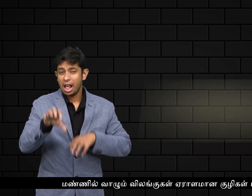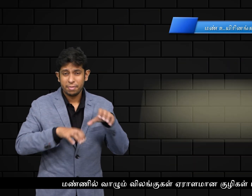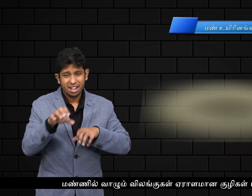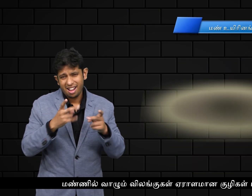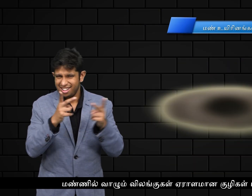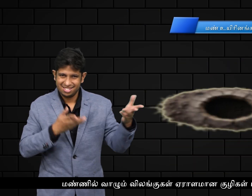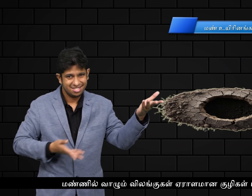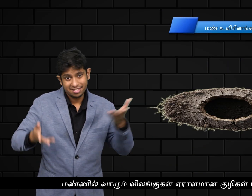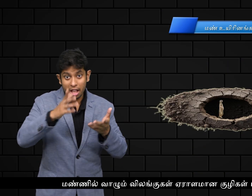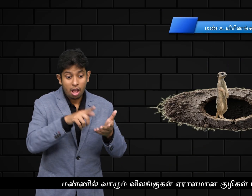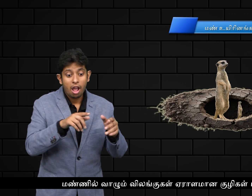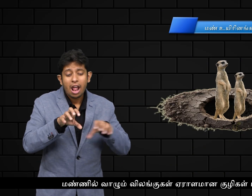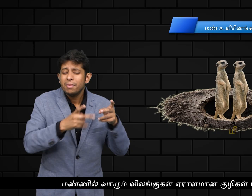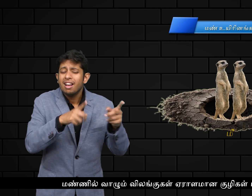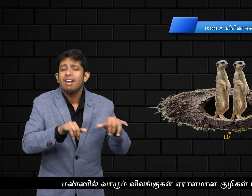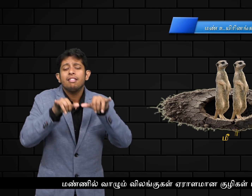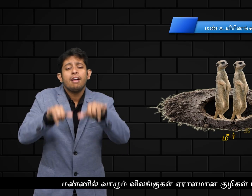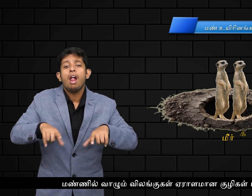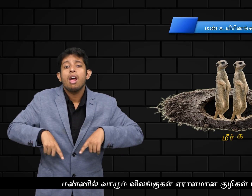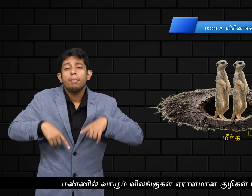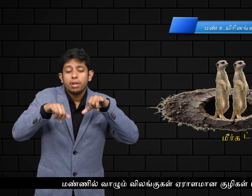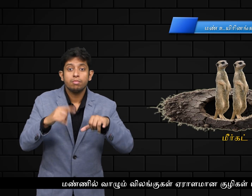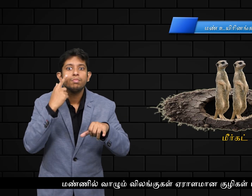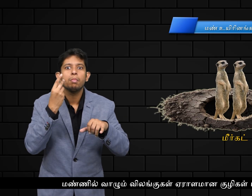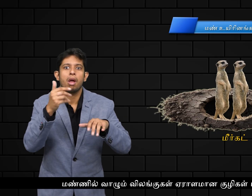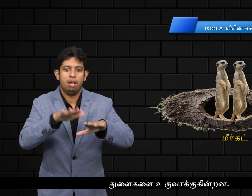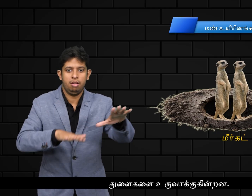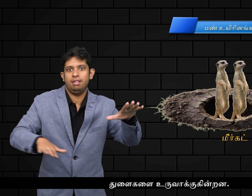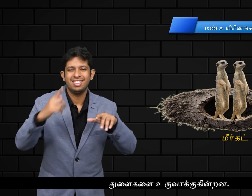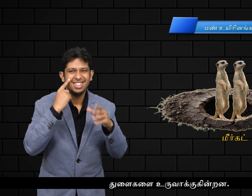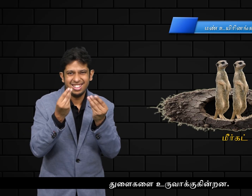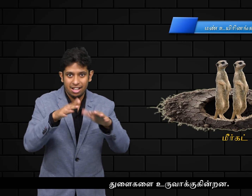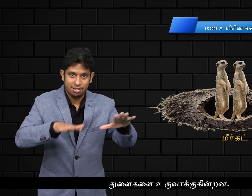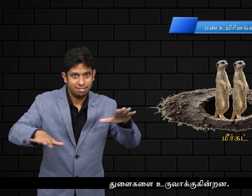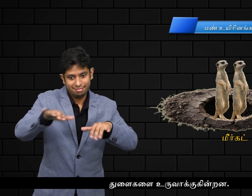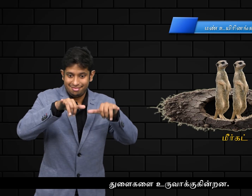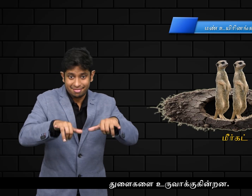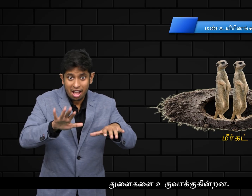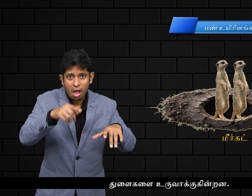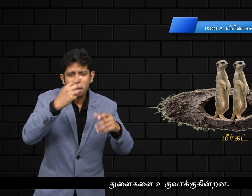மண்ணில் வாழும் விலங்குகள் ஏராளமான குழிகள் மற்றும் துளைகளை உருவாக்குகின்றன.